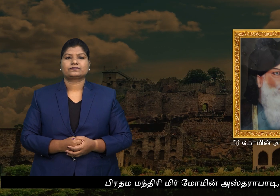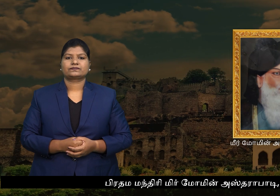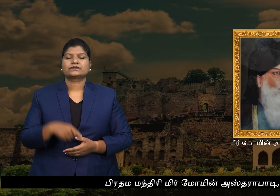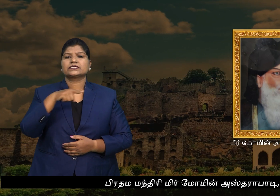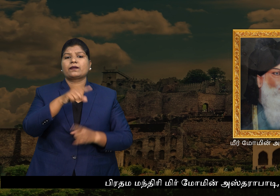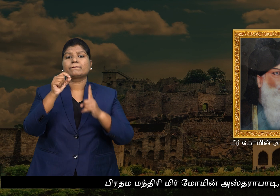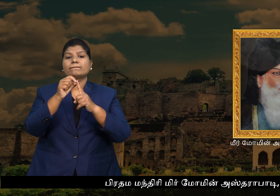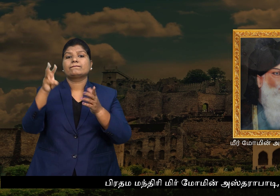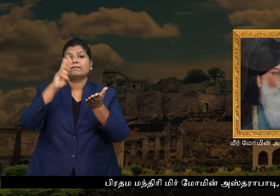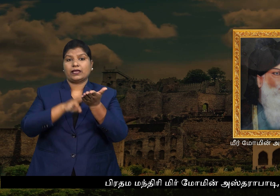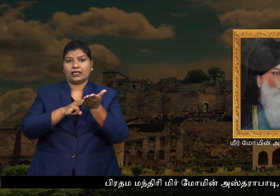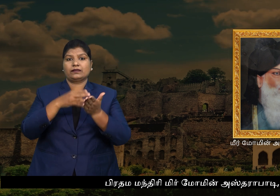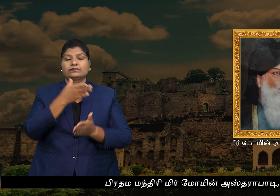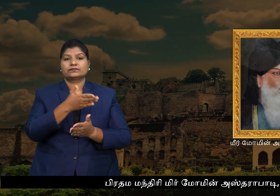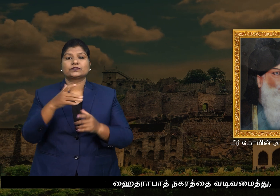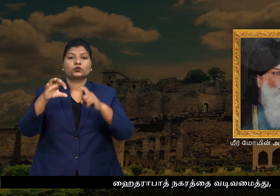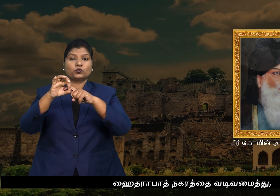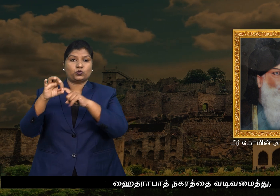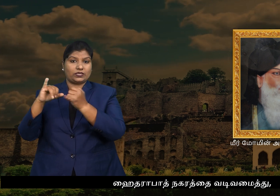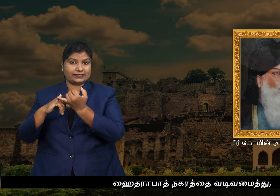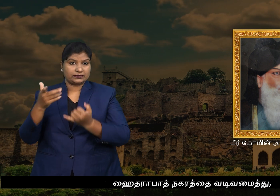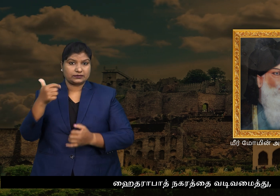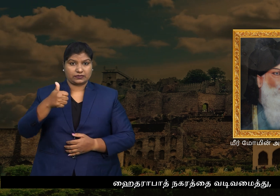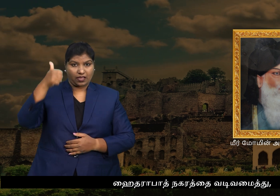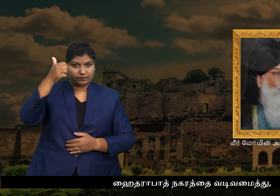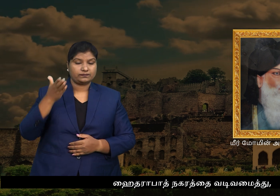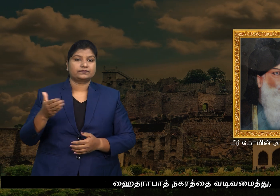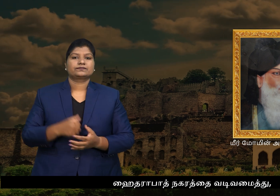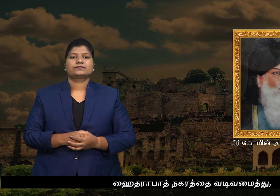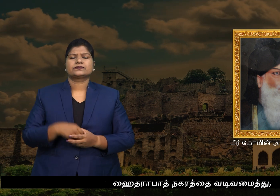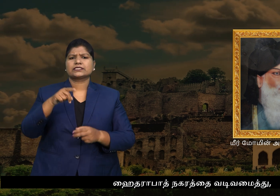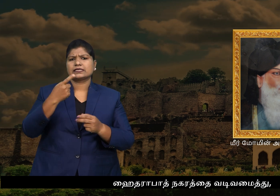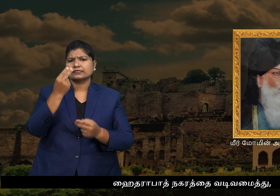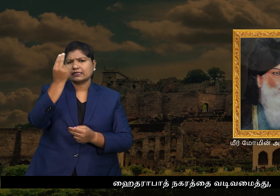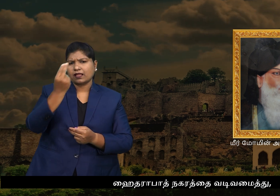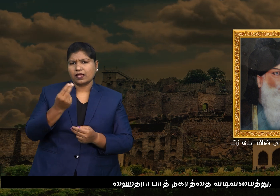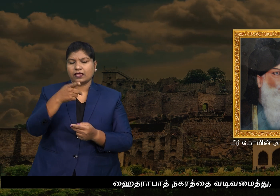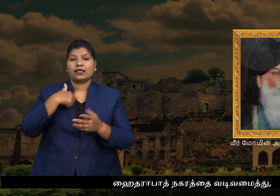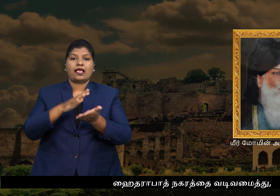பிரதம மந்திரி மீர் மோமின் அஷ்த்ராபாடி ஹைதராபாத் நகரத்தை வடிவமைத்து